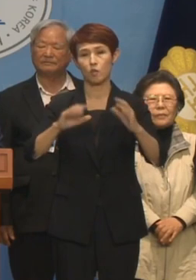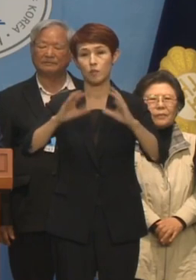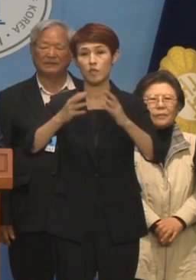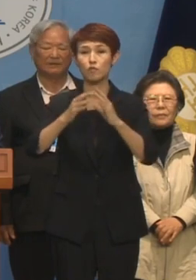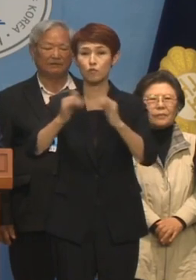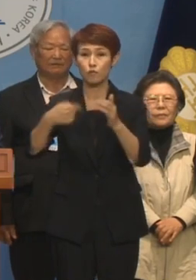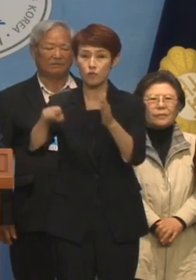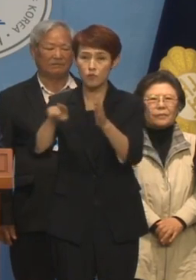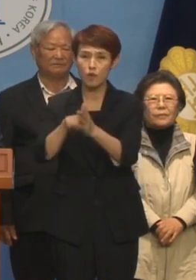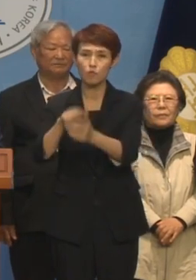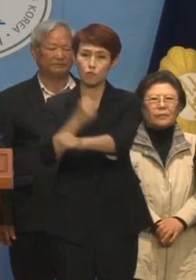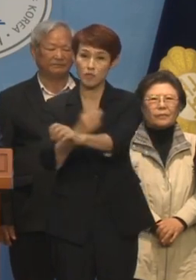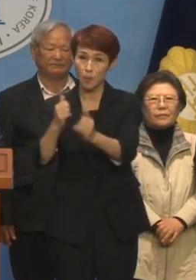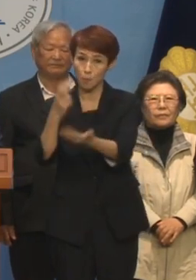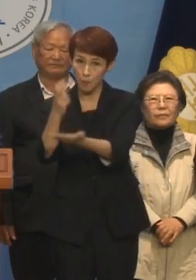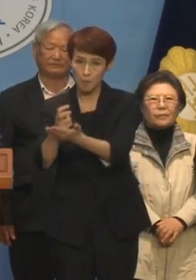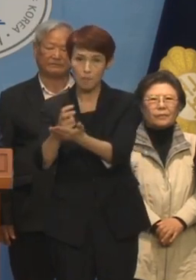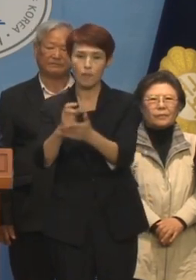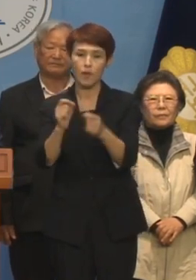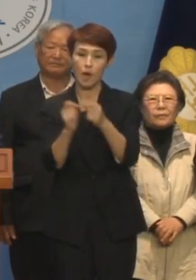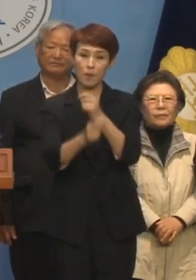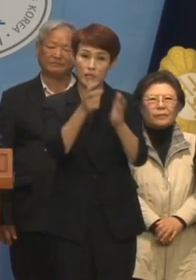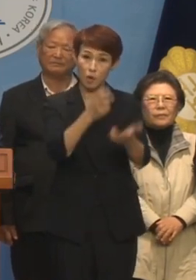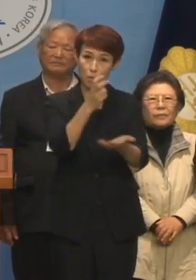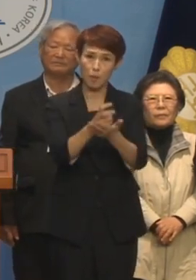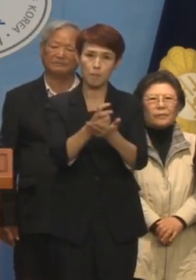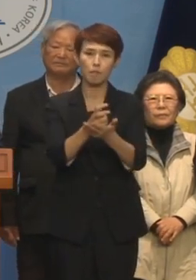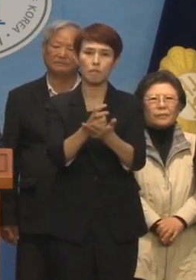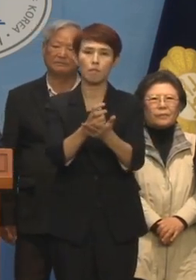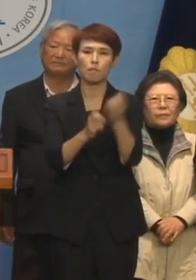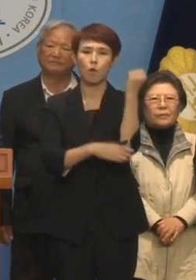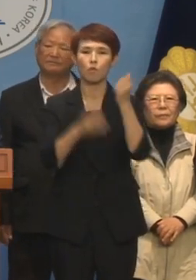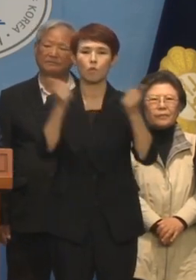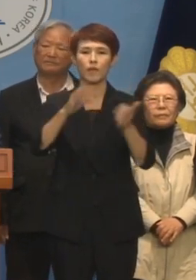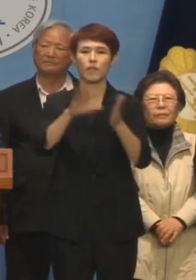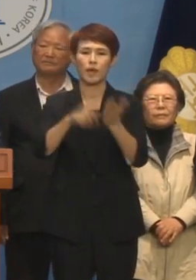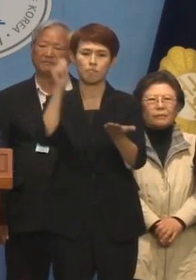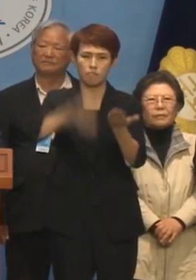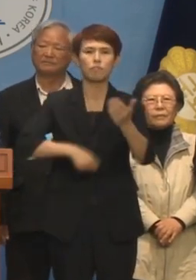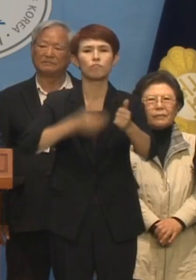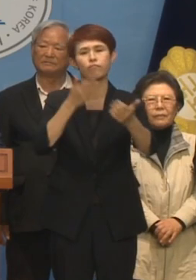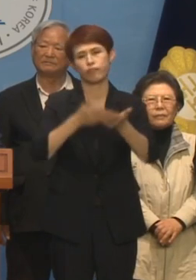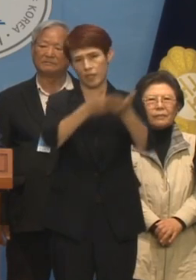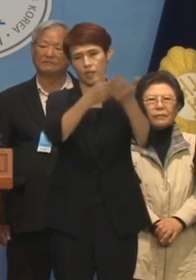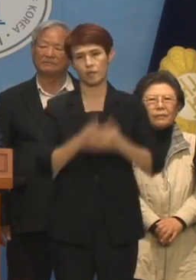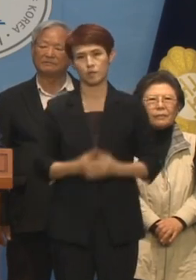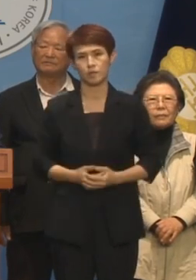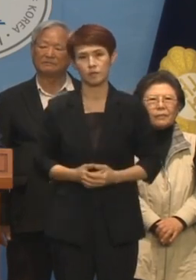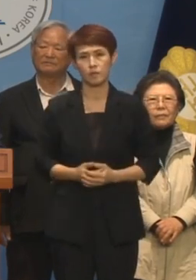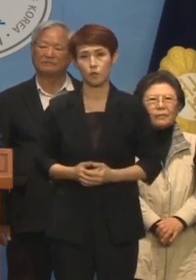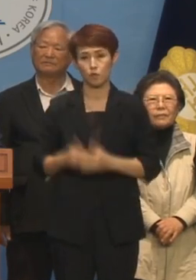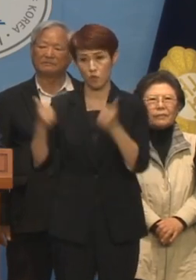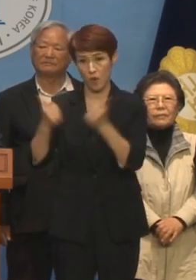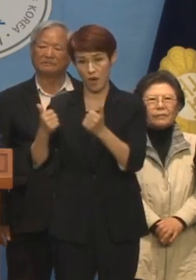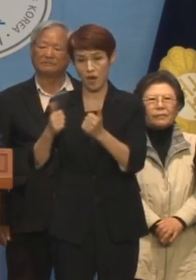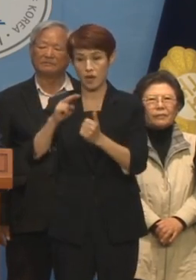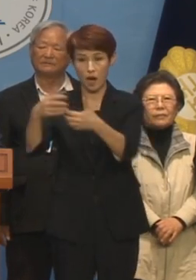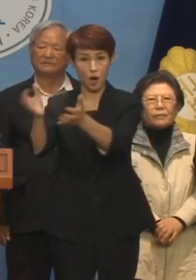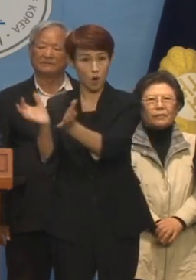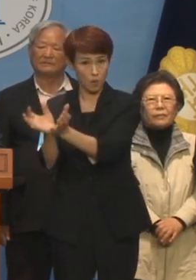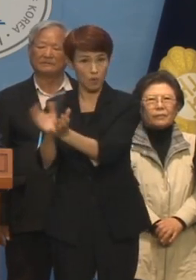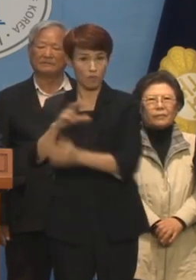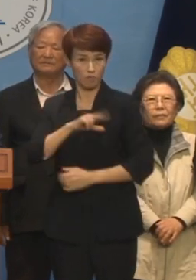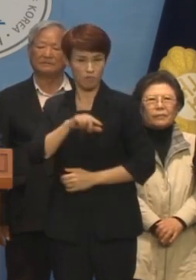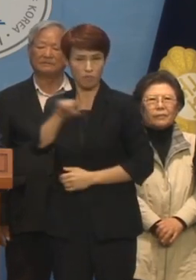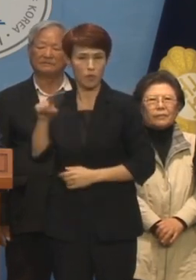민주유공자법과 가맹사업법을 본회의에서 의결할 것을 촉구합니다. 우리 정무위원회 야당 위원들은